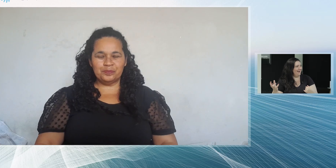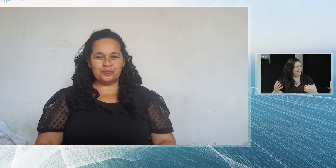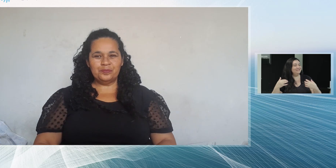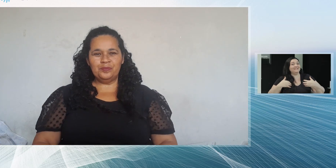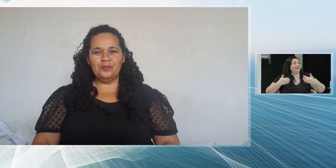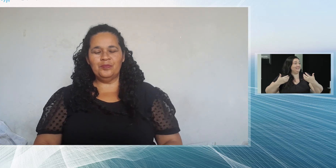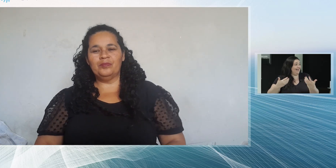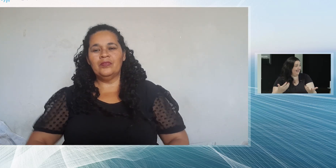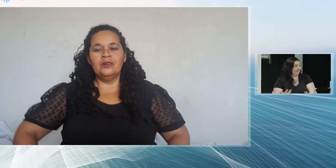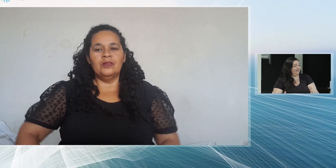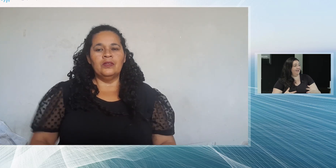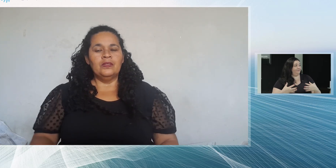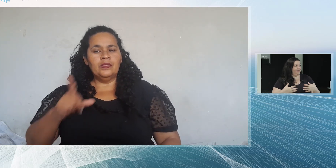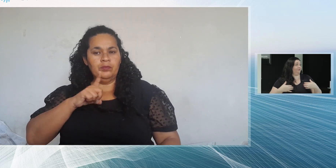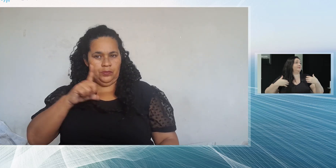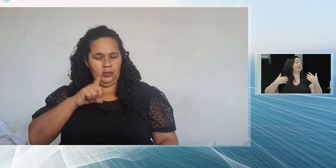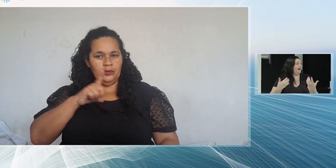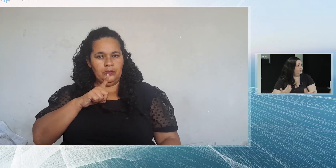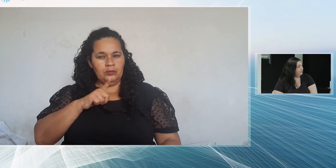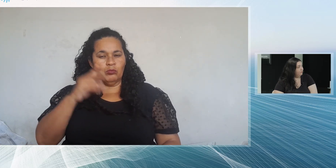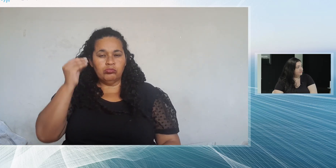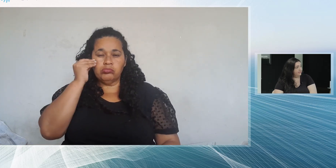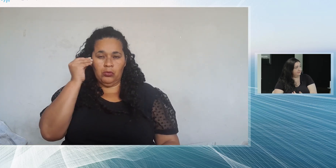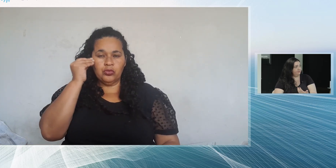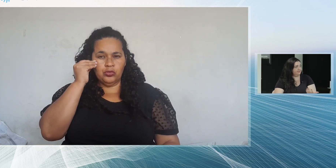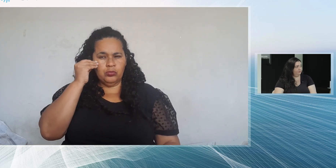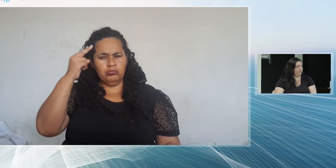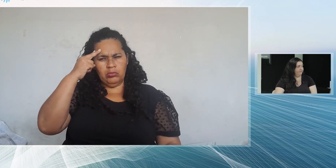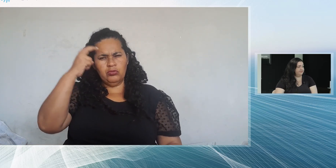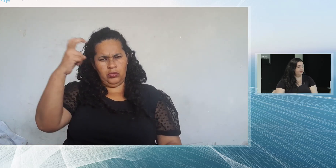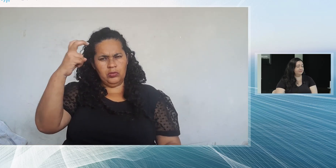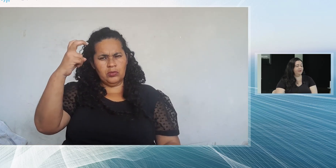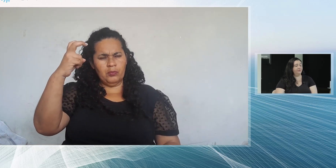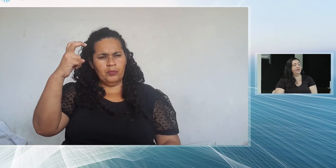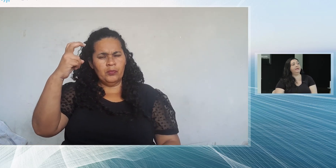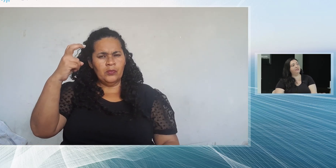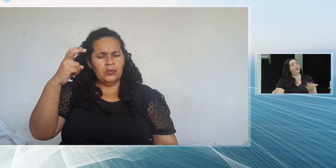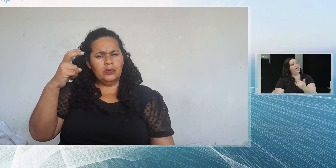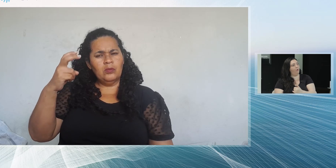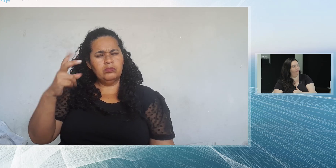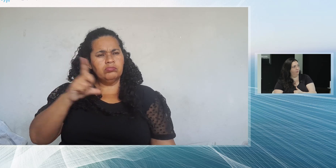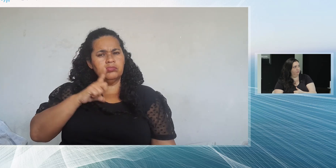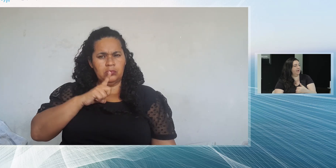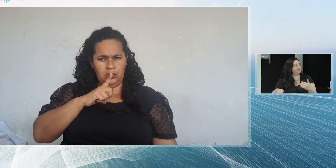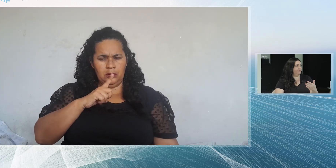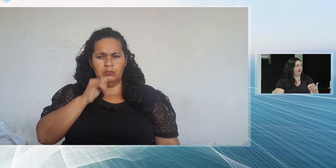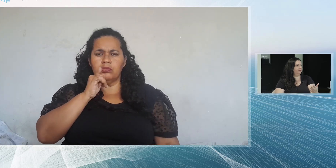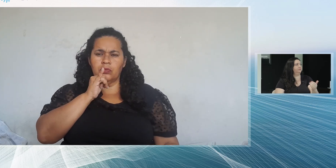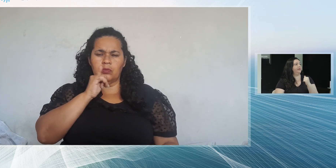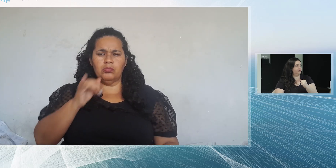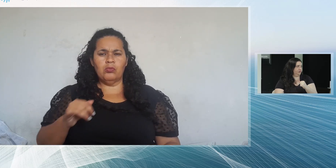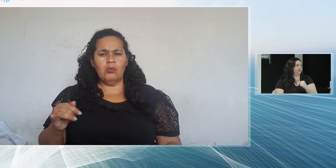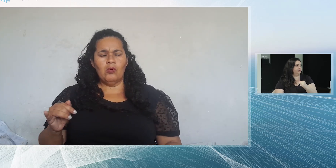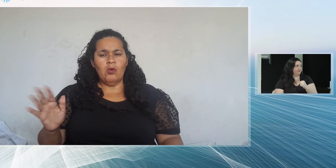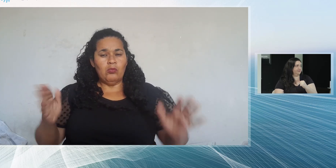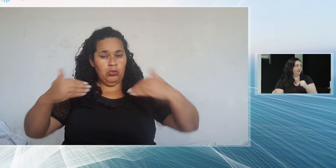de dificuldade de se expressar, ele fica frustrado porque não consegue se expressar numa conversa, por exemplo, então é comum, é esperado